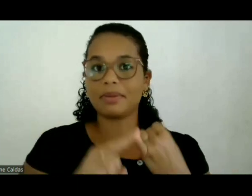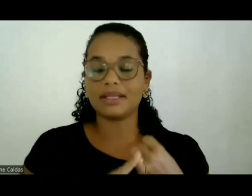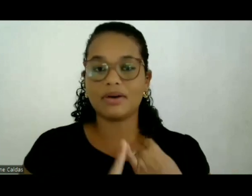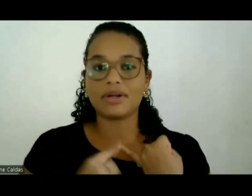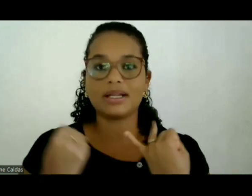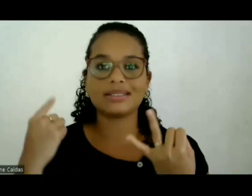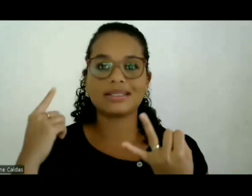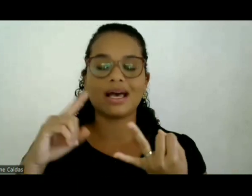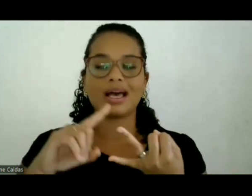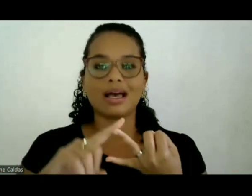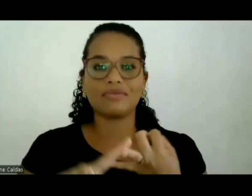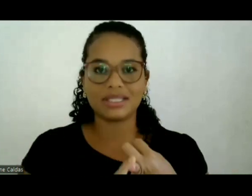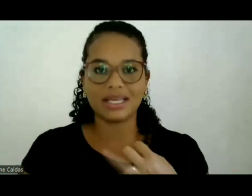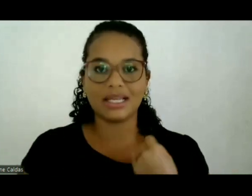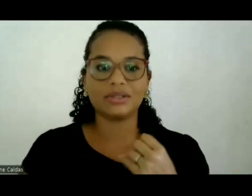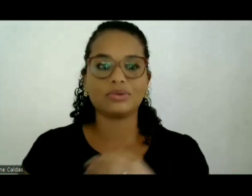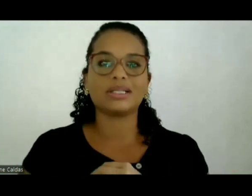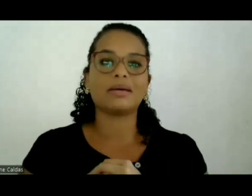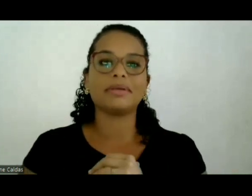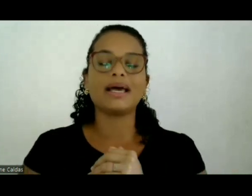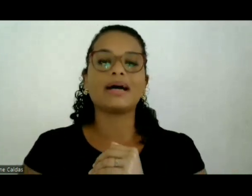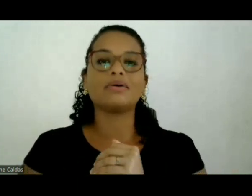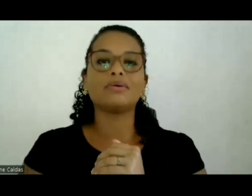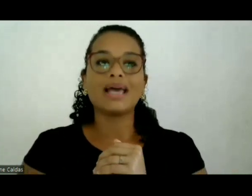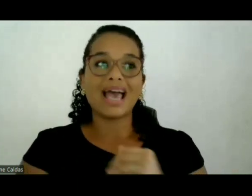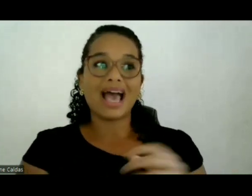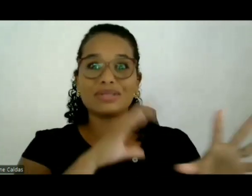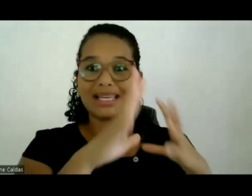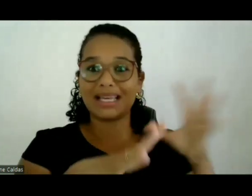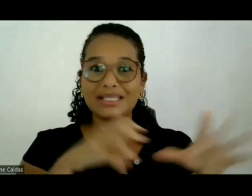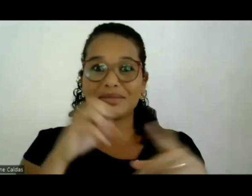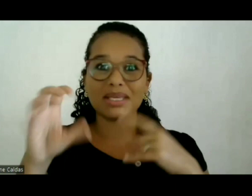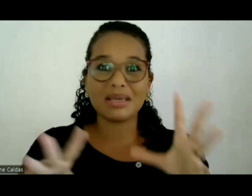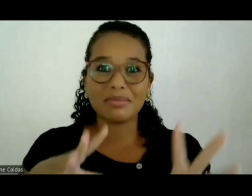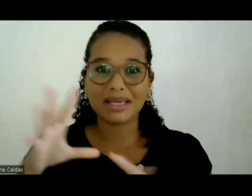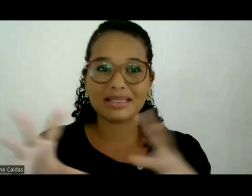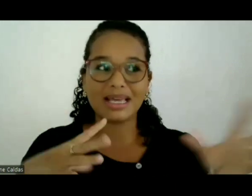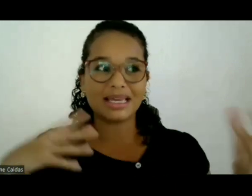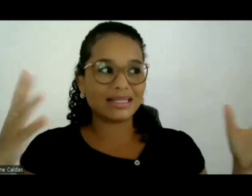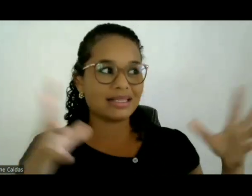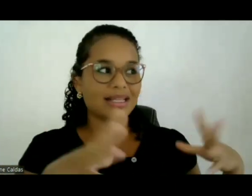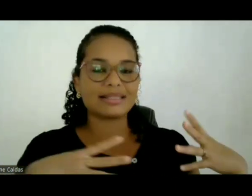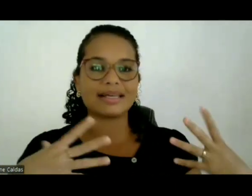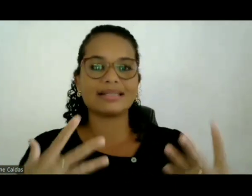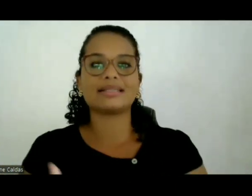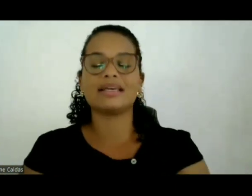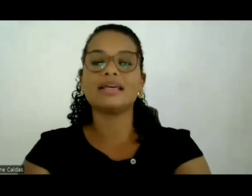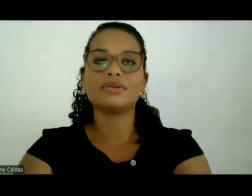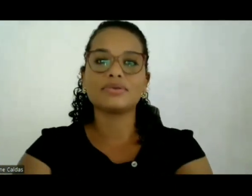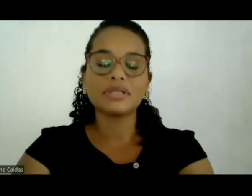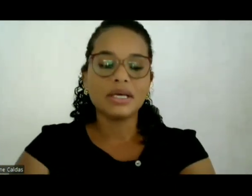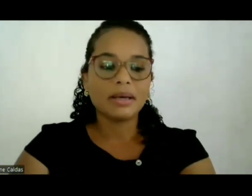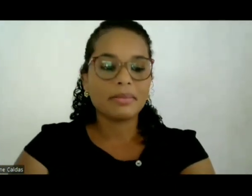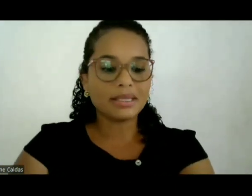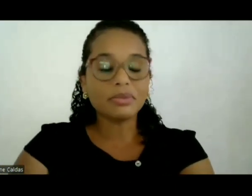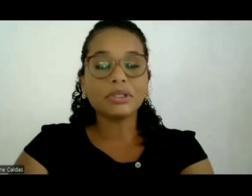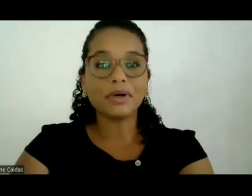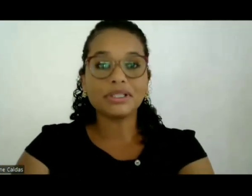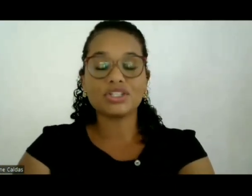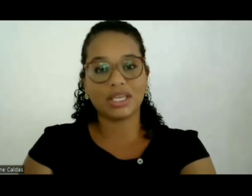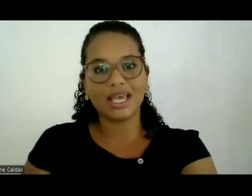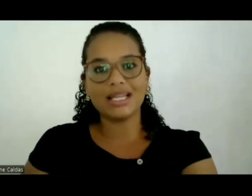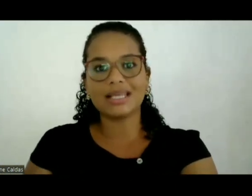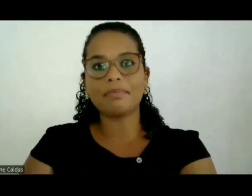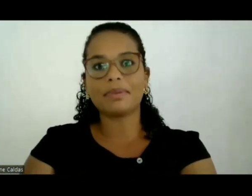vezes, aprender a oralizar, a fazer a leitura labial, a usar aquelas mímicas, né? Aqueles sinais caseiros. Mas é